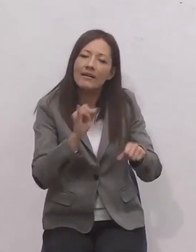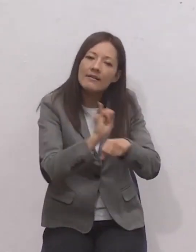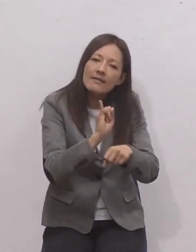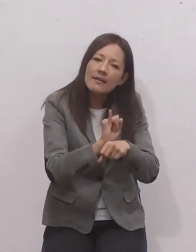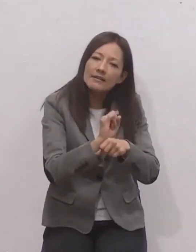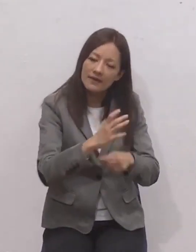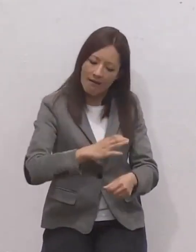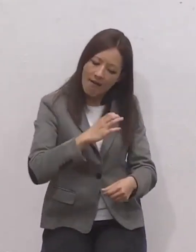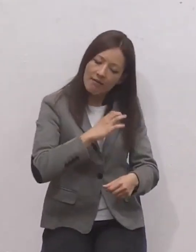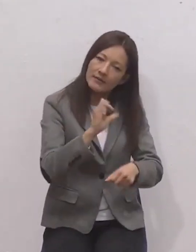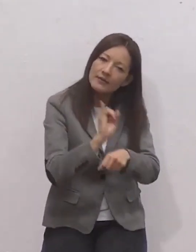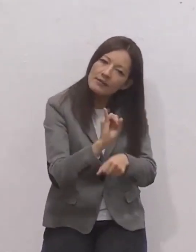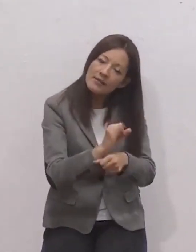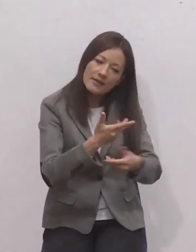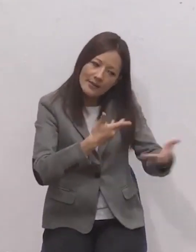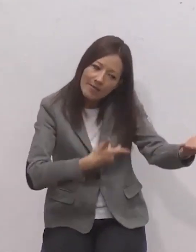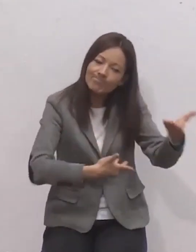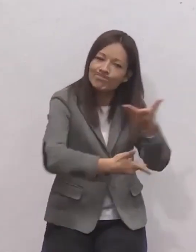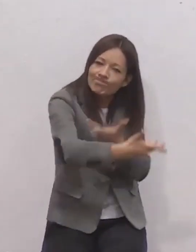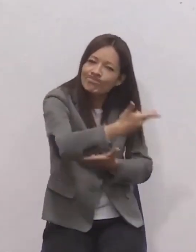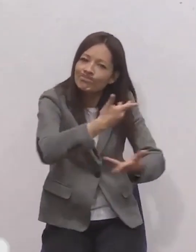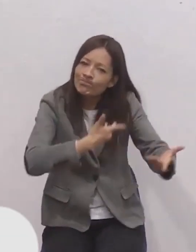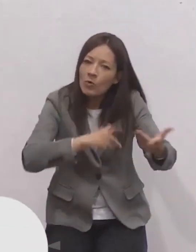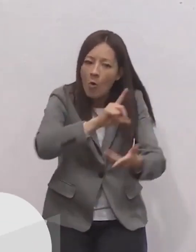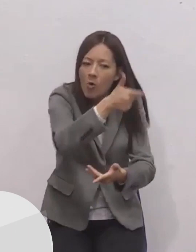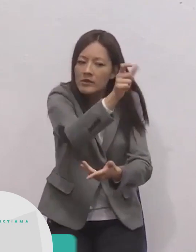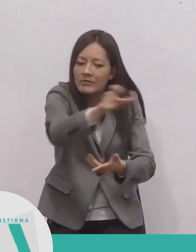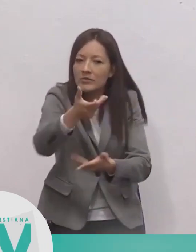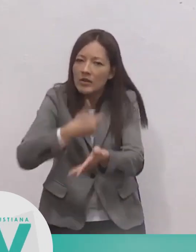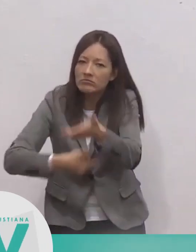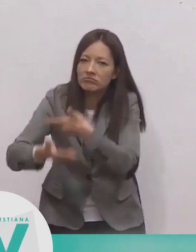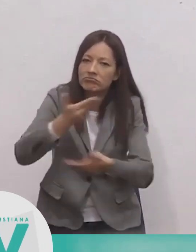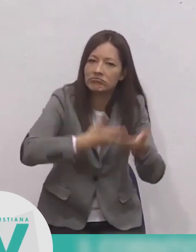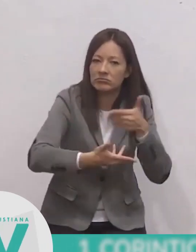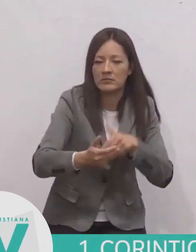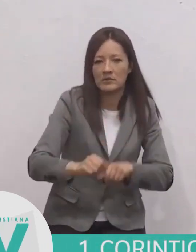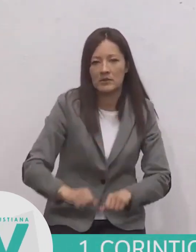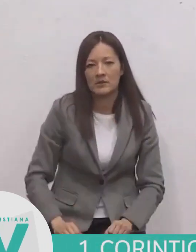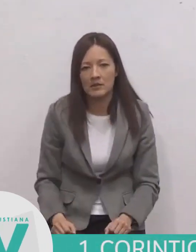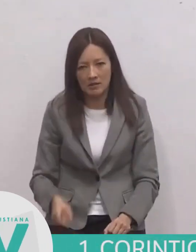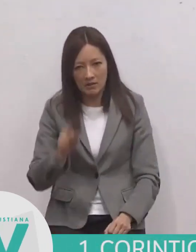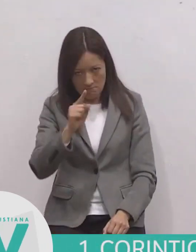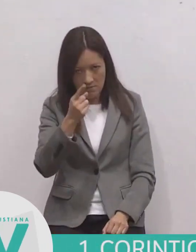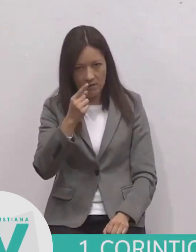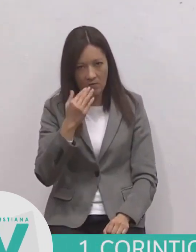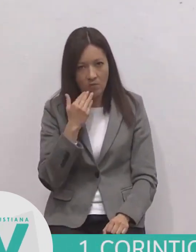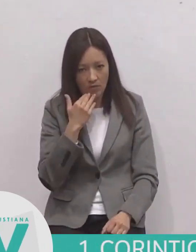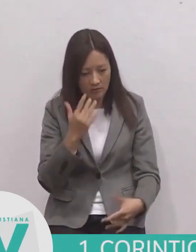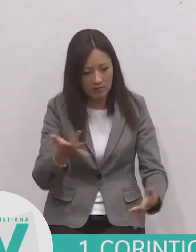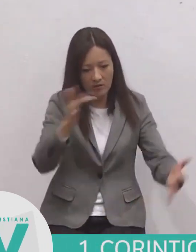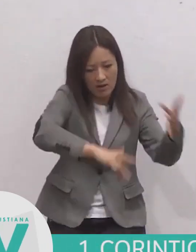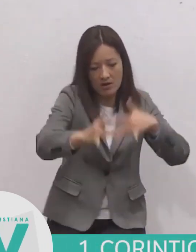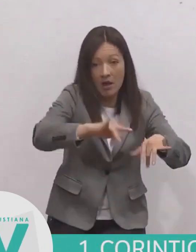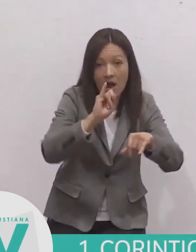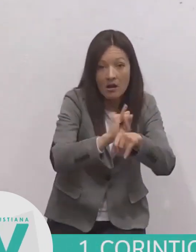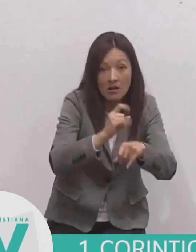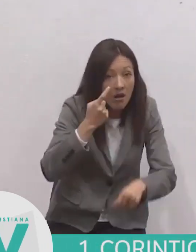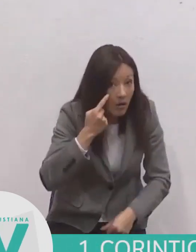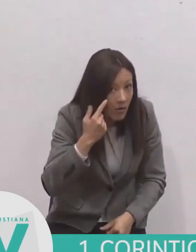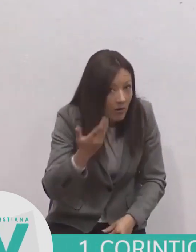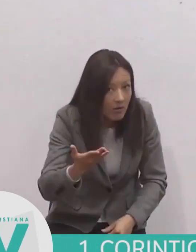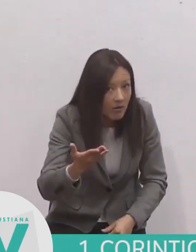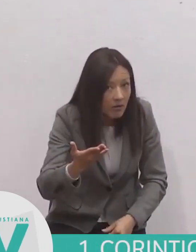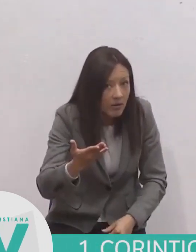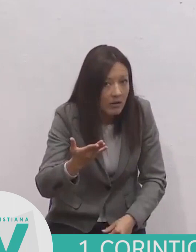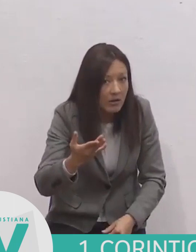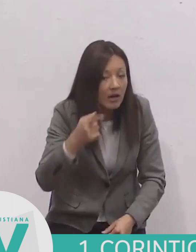hermano. Para tener la comunión unos con otros. Dice, en primer lugar, cuando reunís como iglesia, ojo, aquí